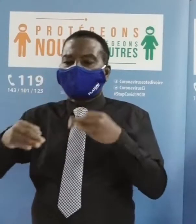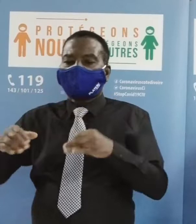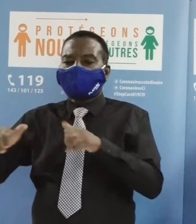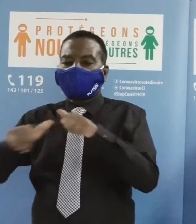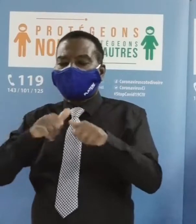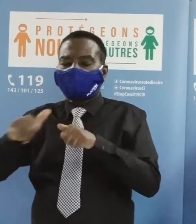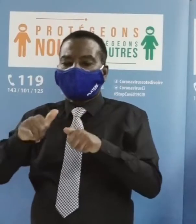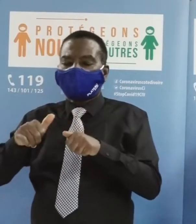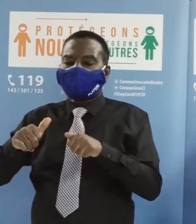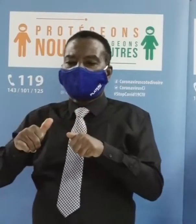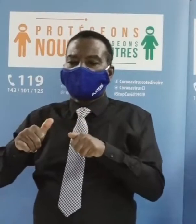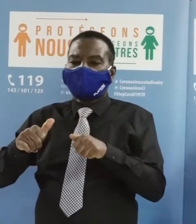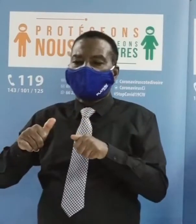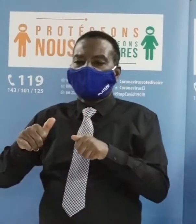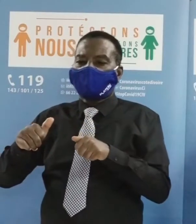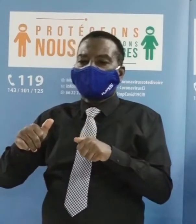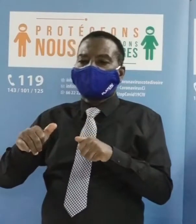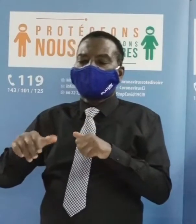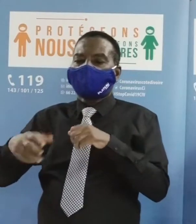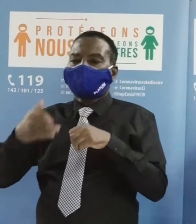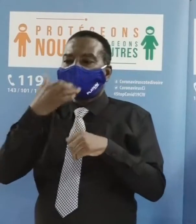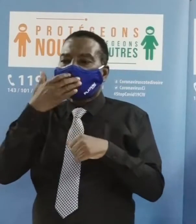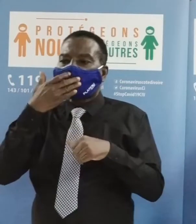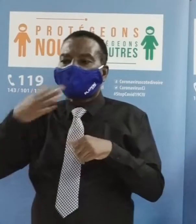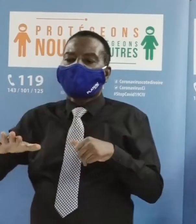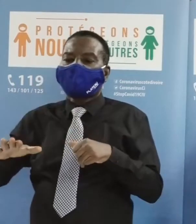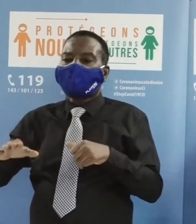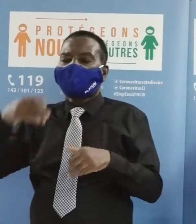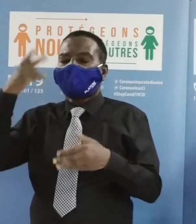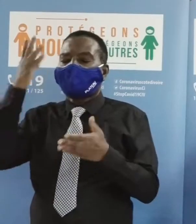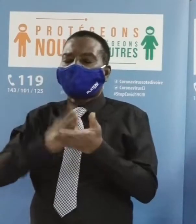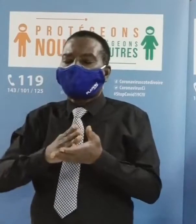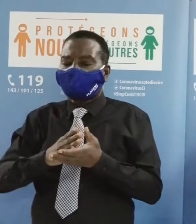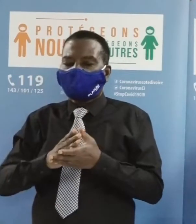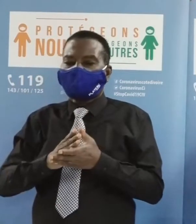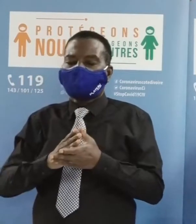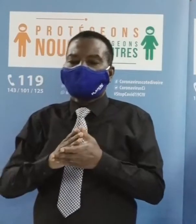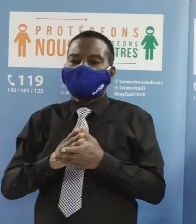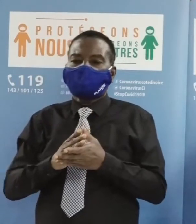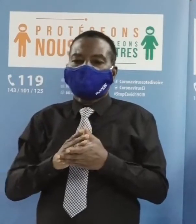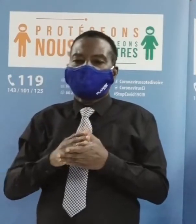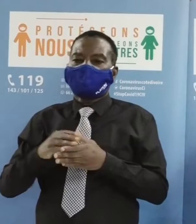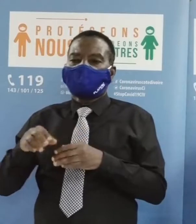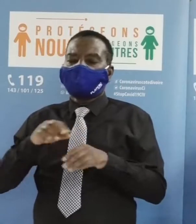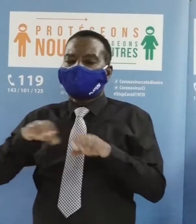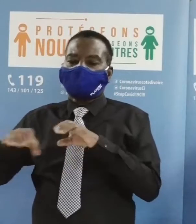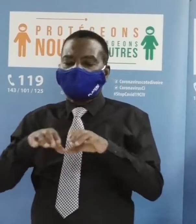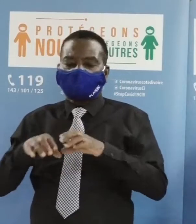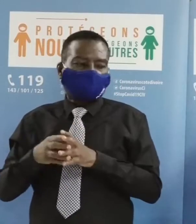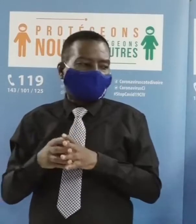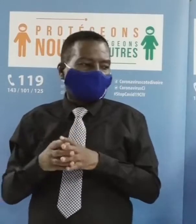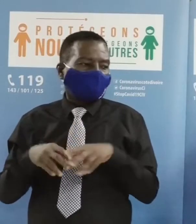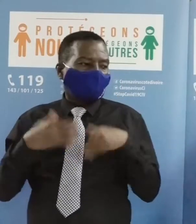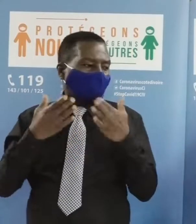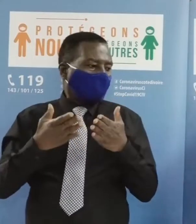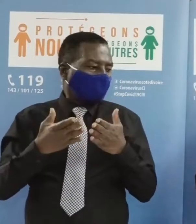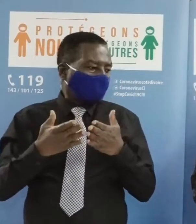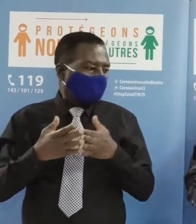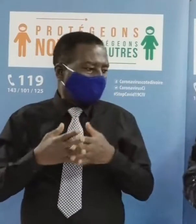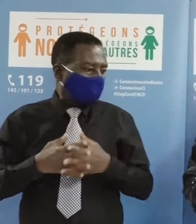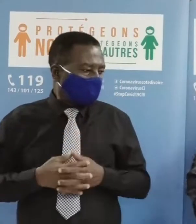actes nocifs qui n'ont de cesse de poser merci